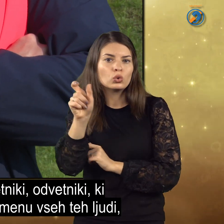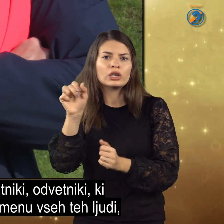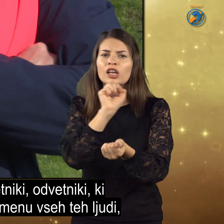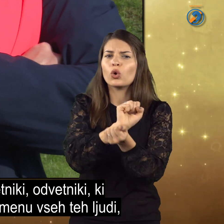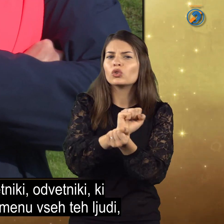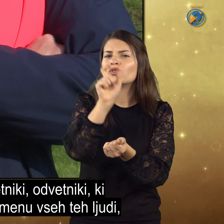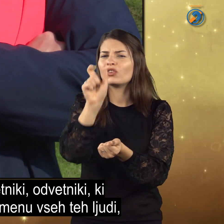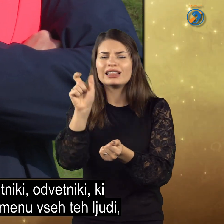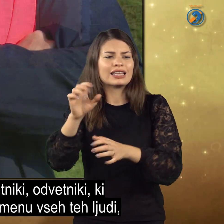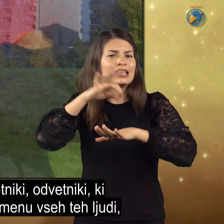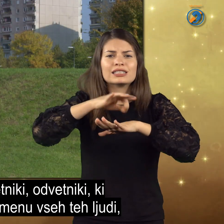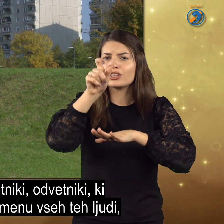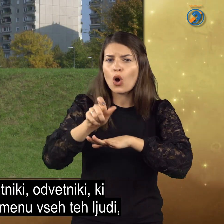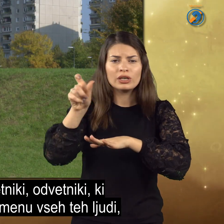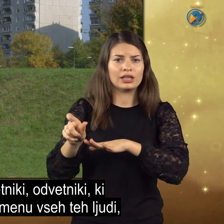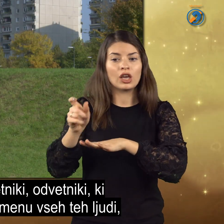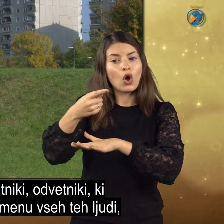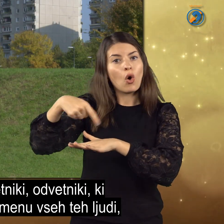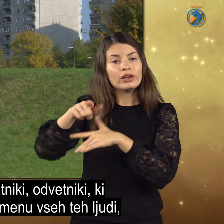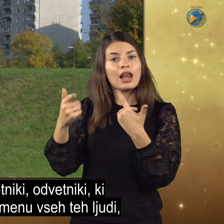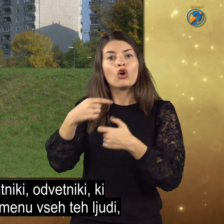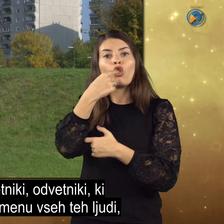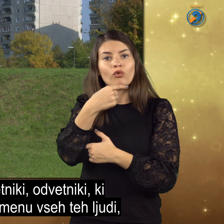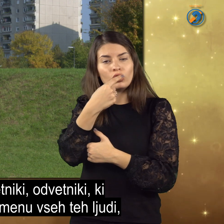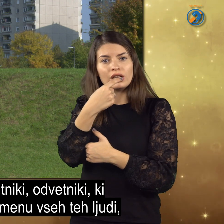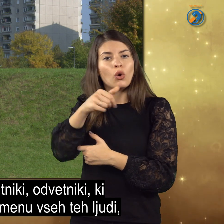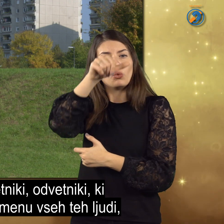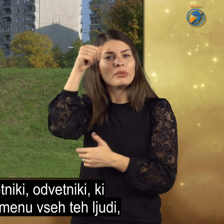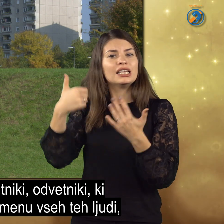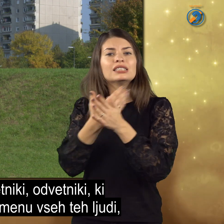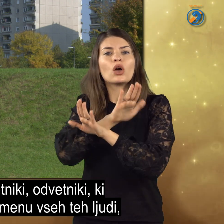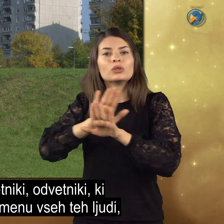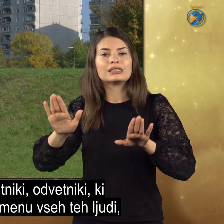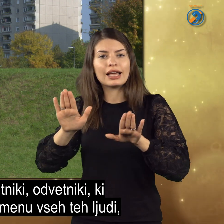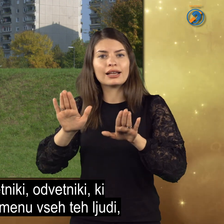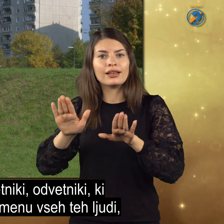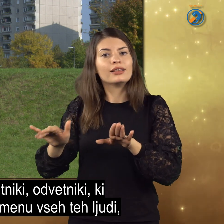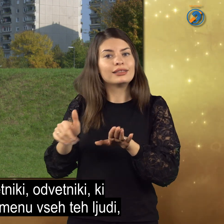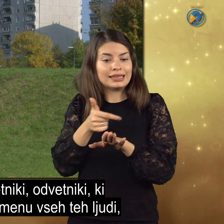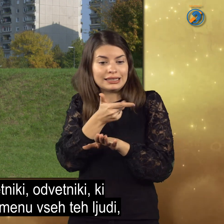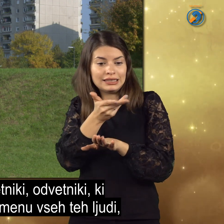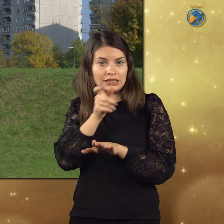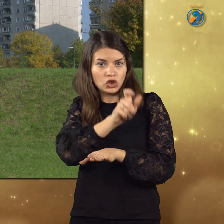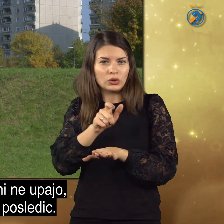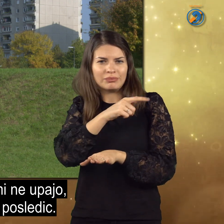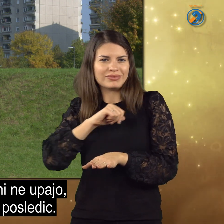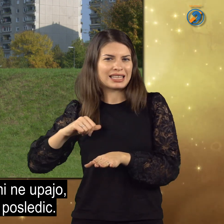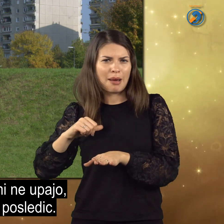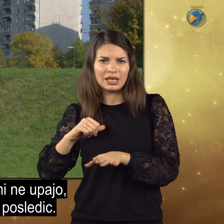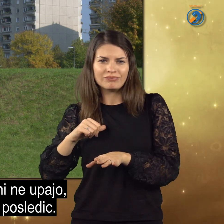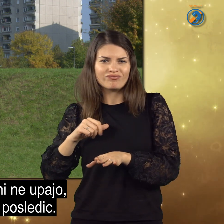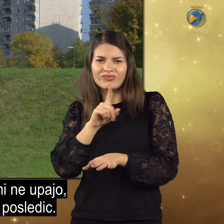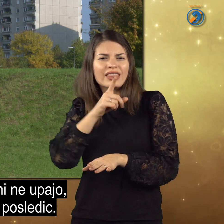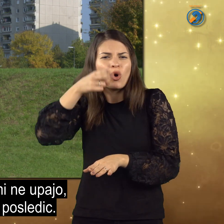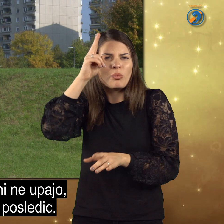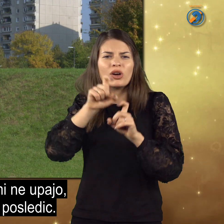neodvisni kulturniki, odvetniki, umetniki, zdravniki, kateri lahko govorijo v imenu vseh tistih ljudi, ki